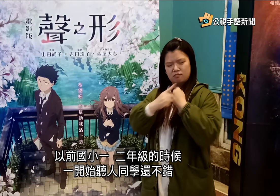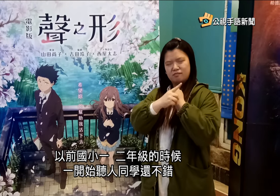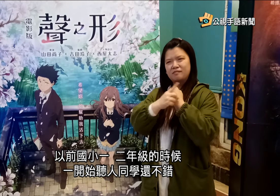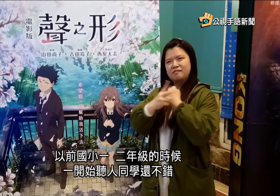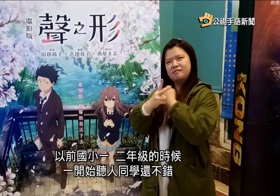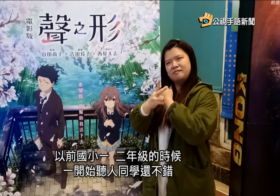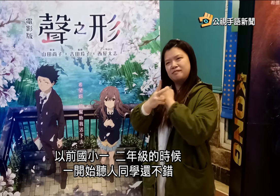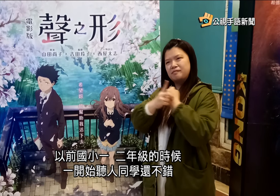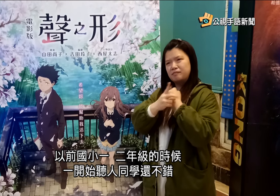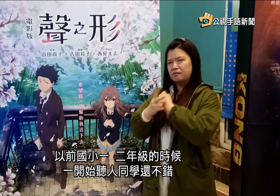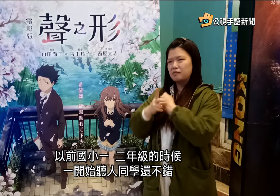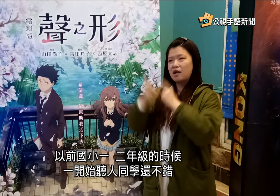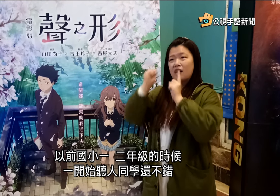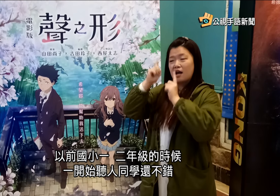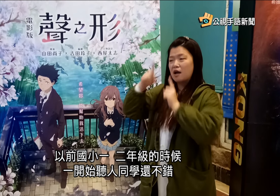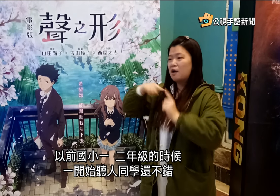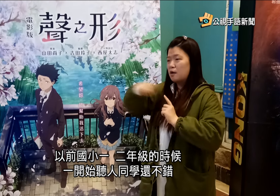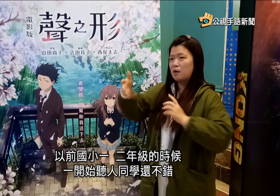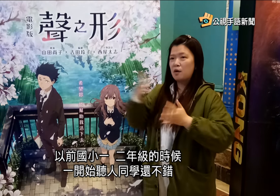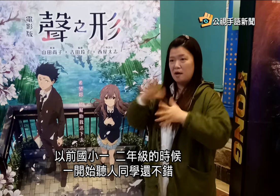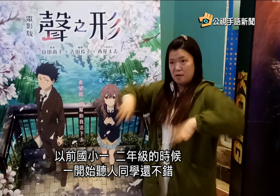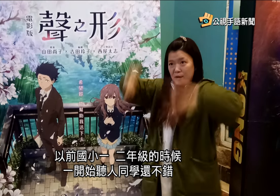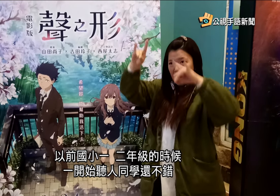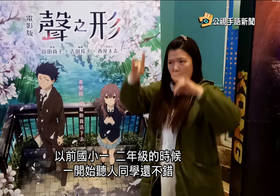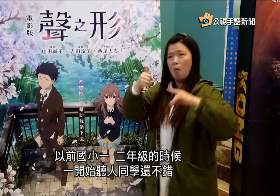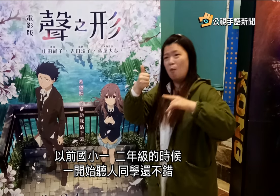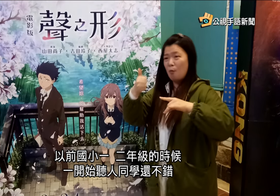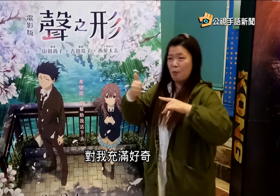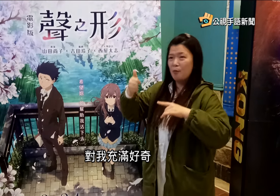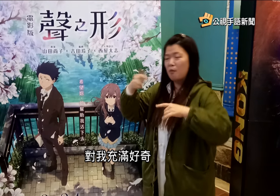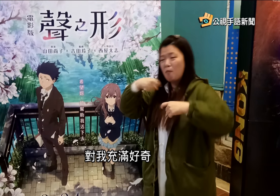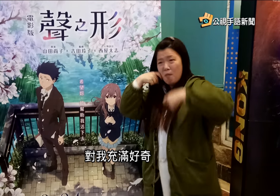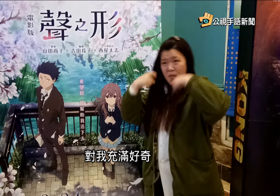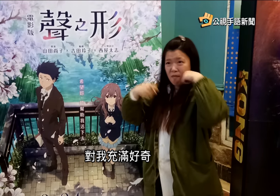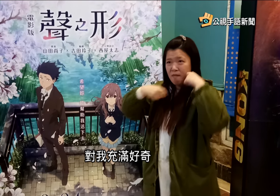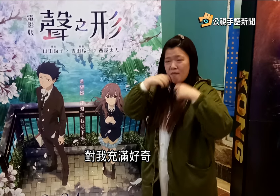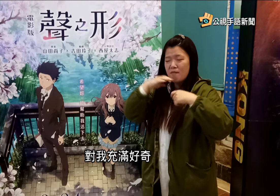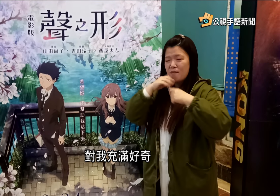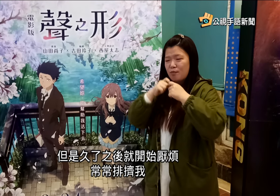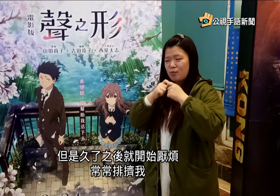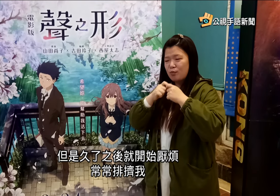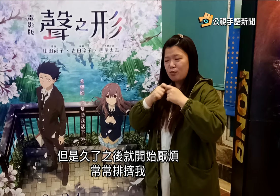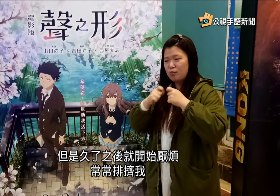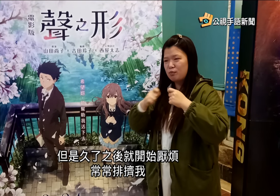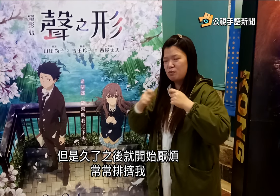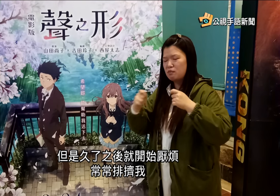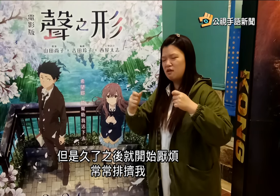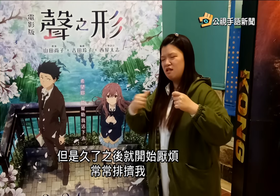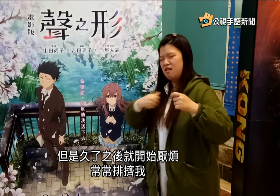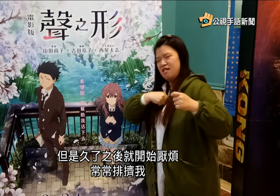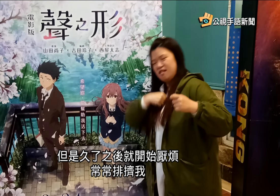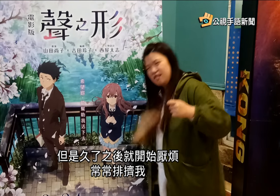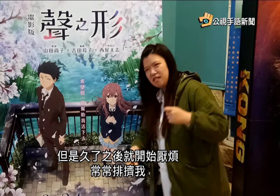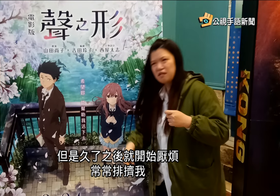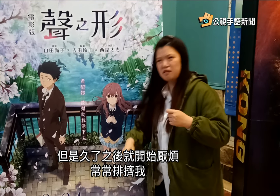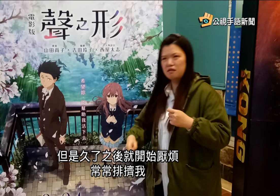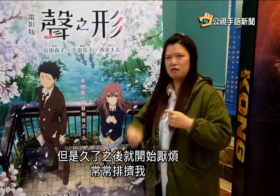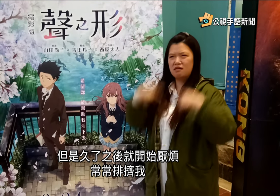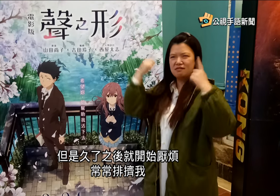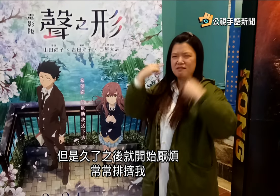年级的时候，一开始听人同学还不错，对我充满好奇。但是久了之后就开始厌烦，常常